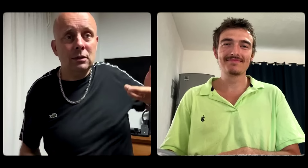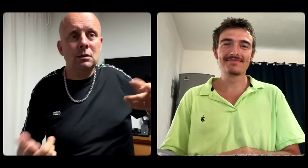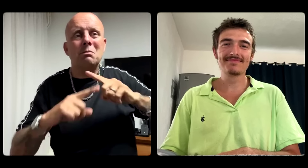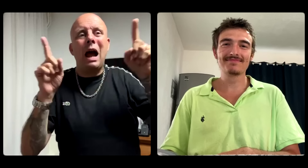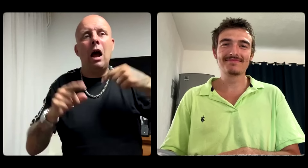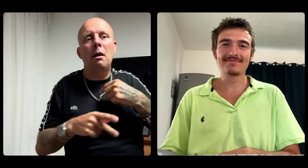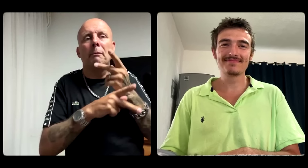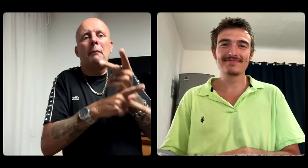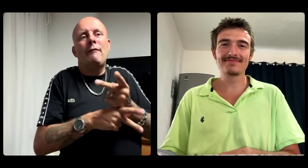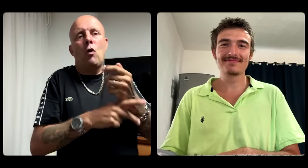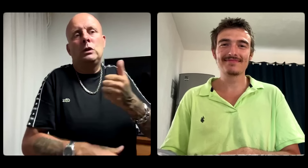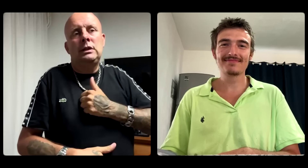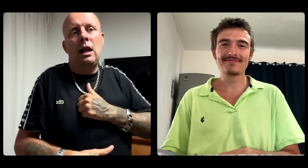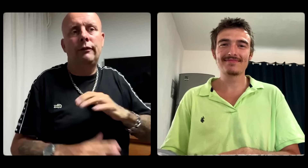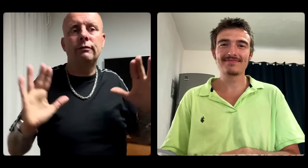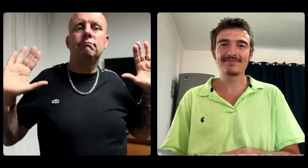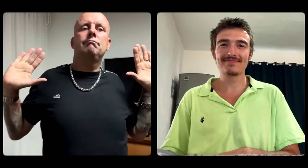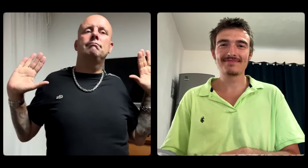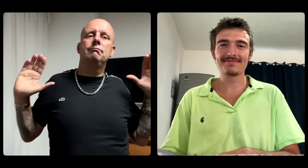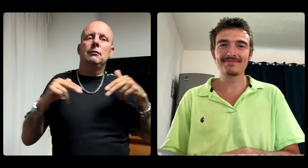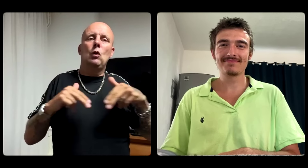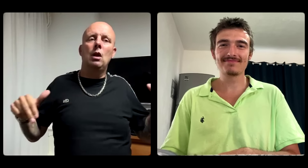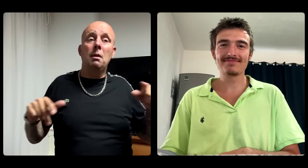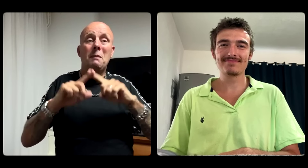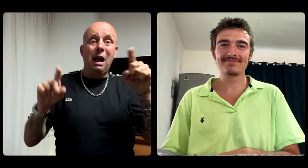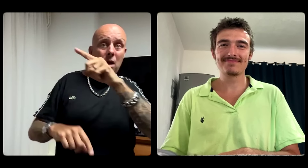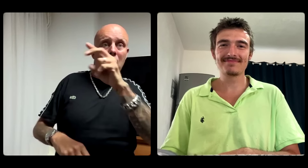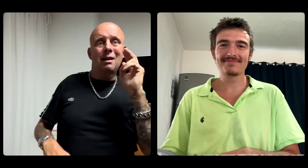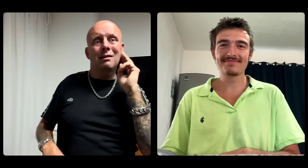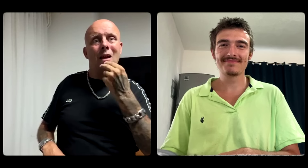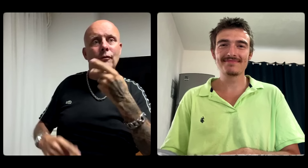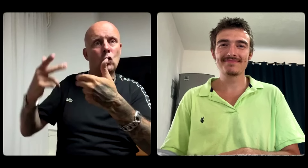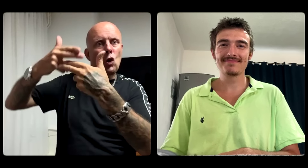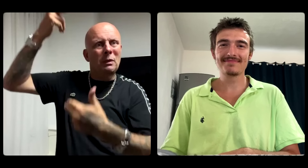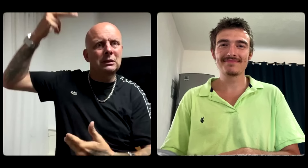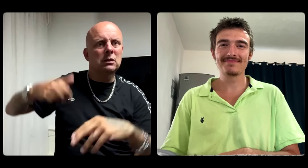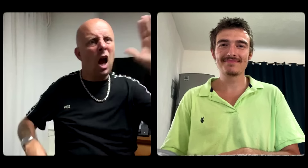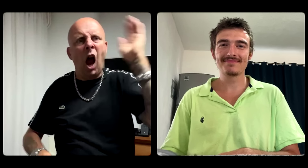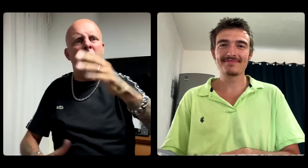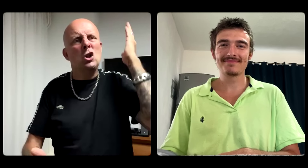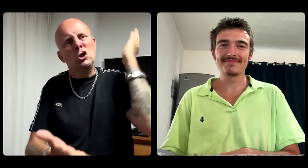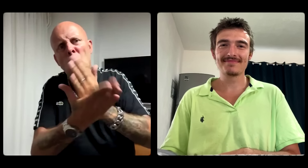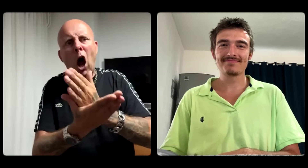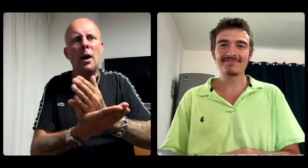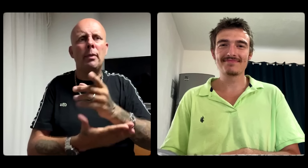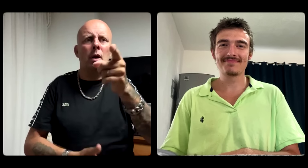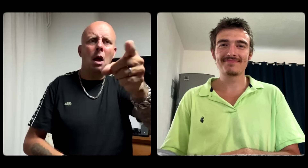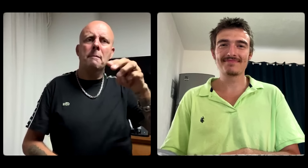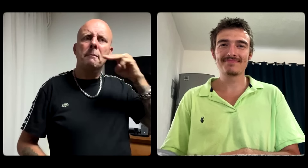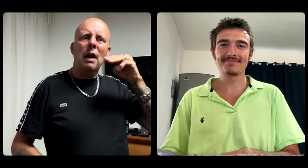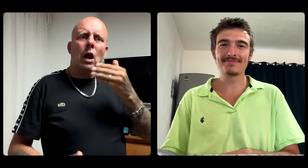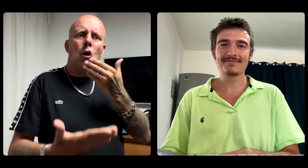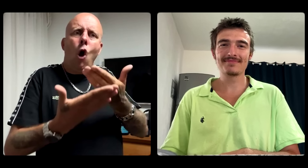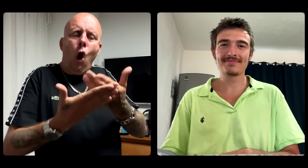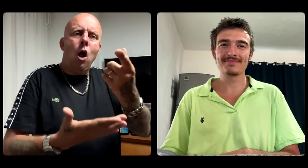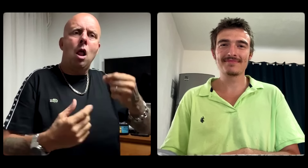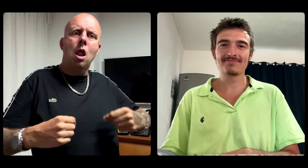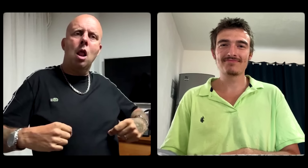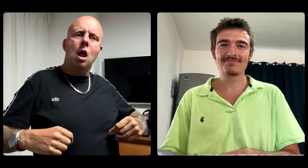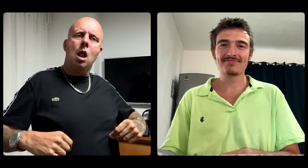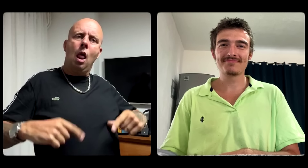Je snapt toch wat ik bedoel, lafbomen. Ken je dat? Of niet? Ja, ik dacht dat je zou dat doen.